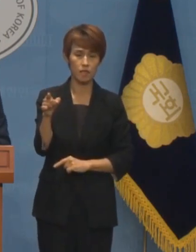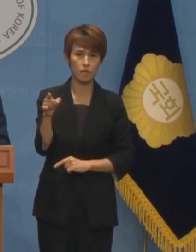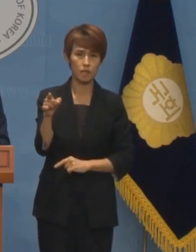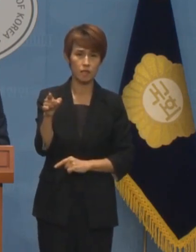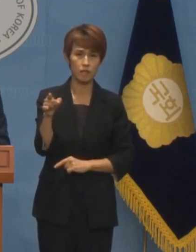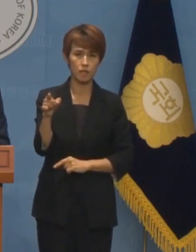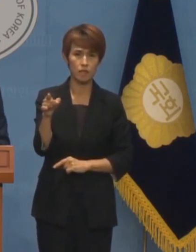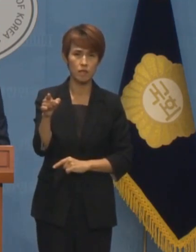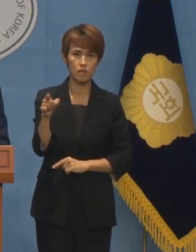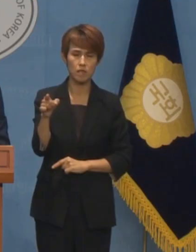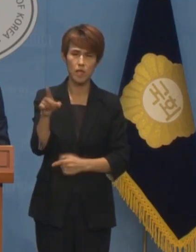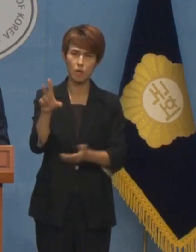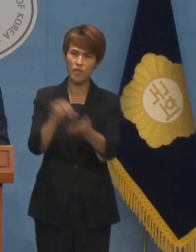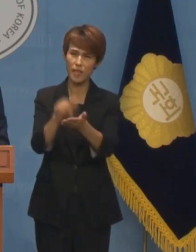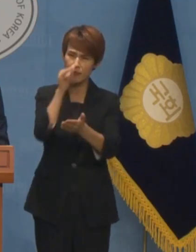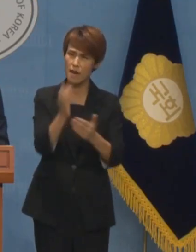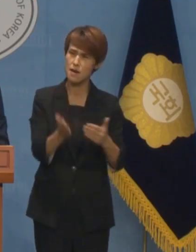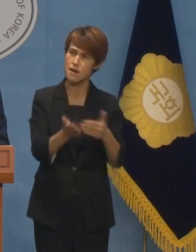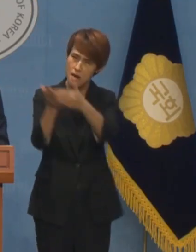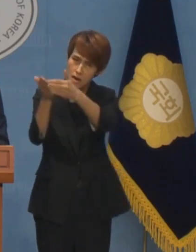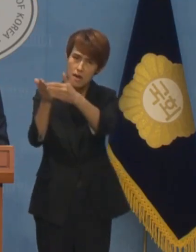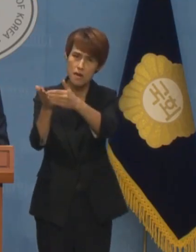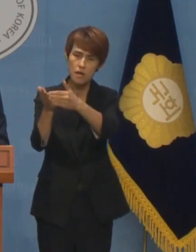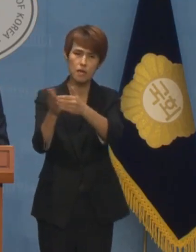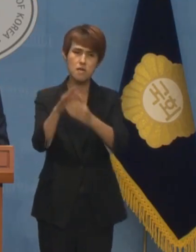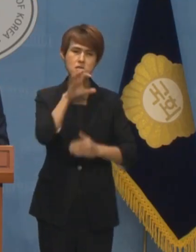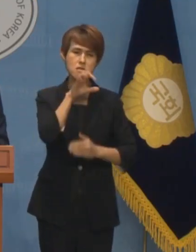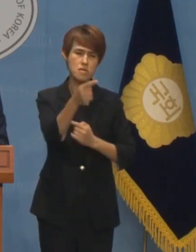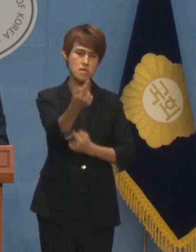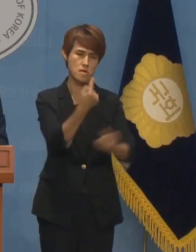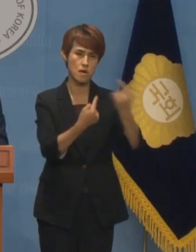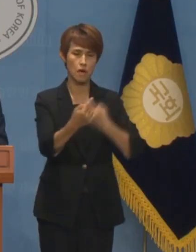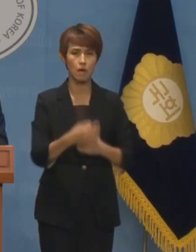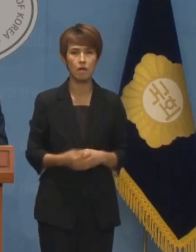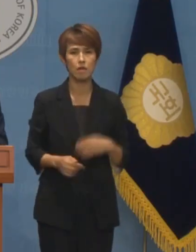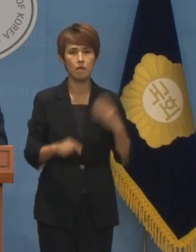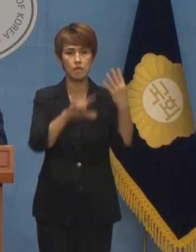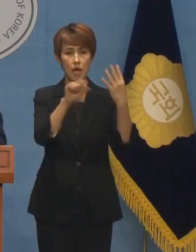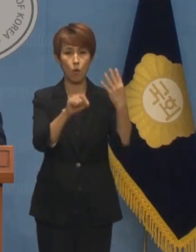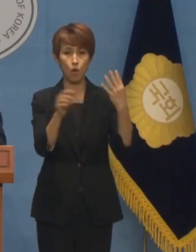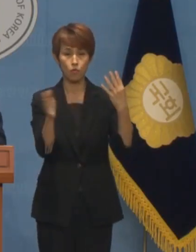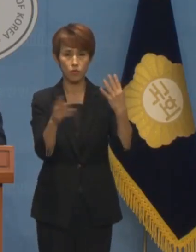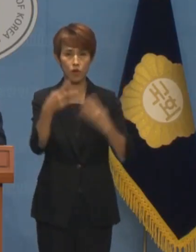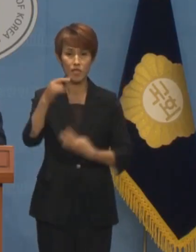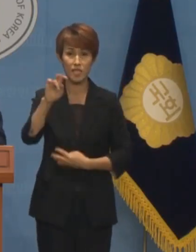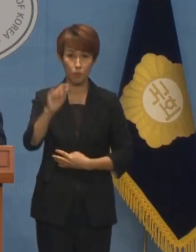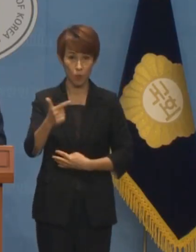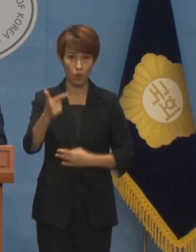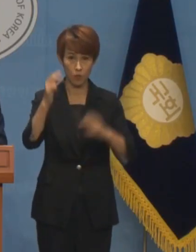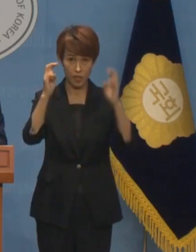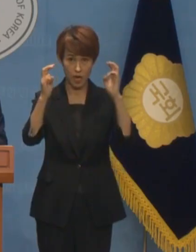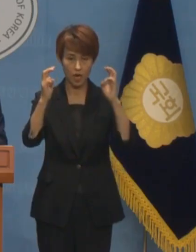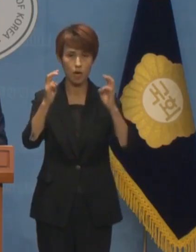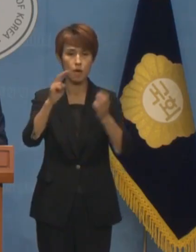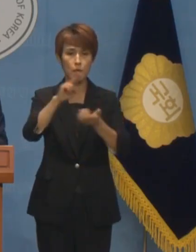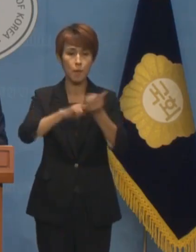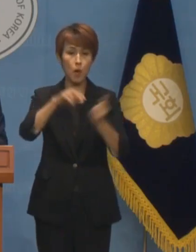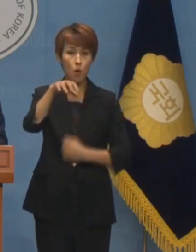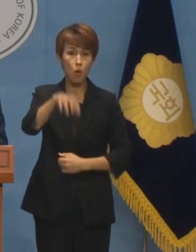SC제일은행을 향한 문제 제기도 속출했습니다. 올해 4월부터 티몬 측은